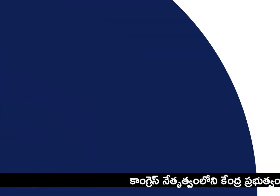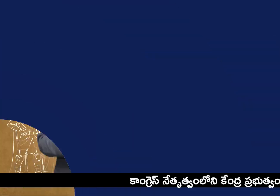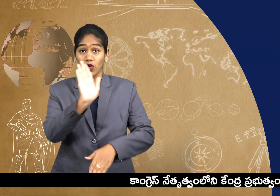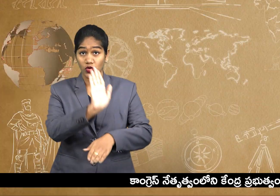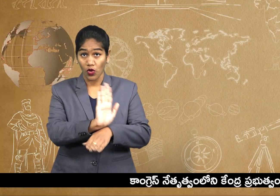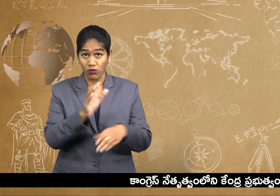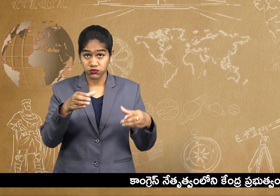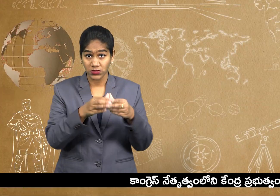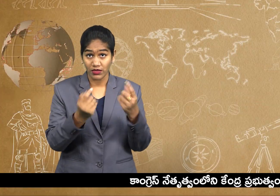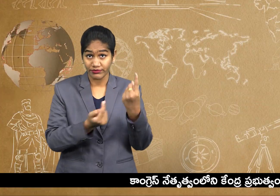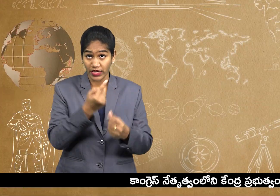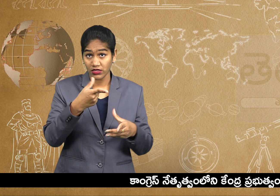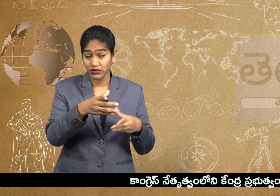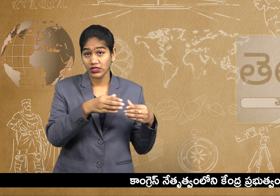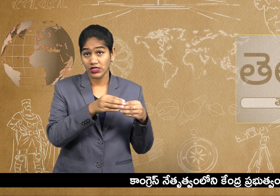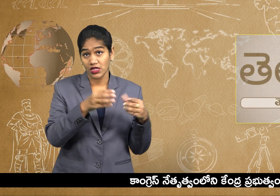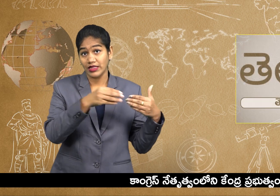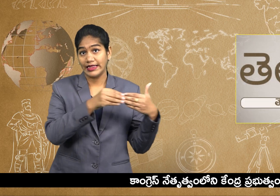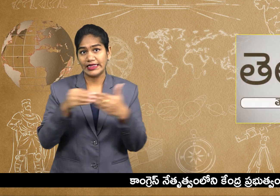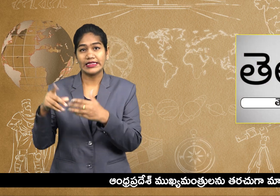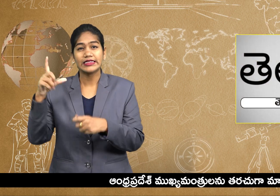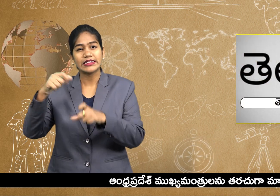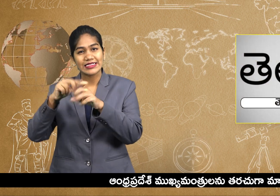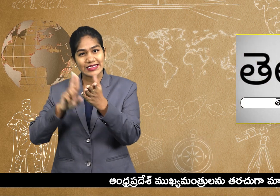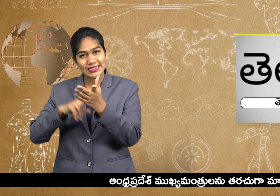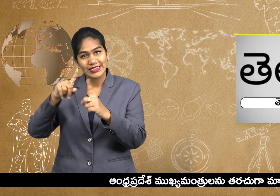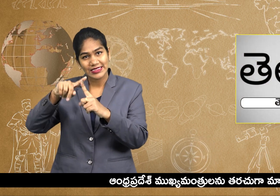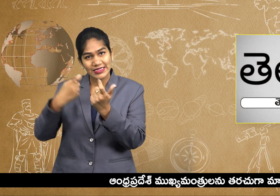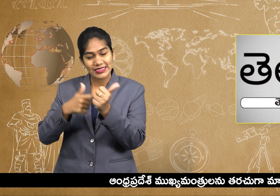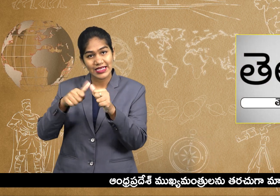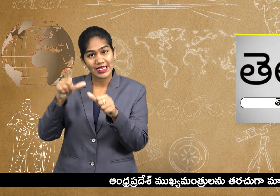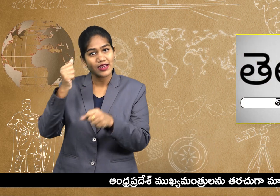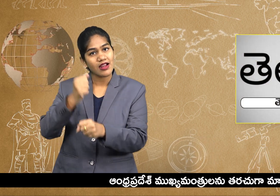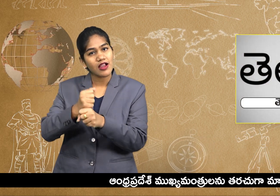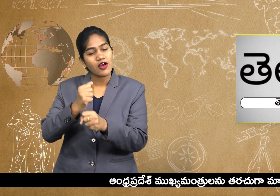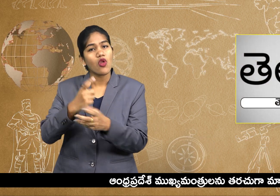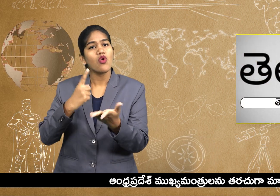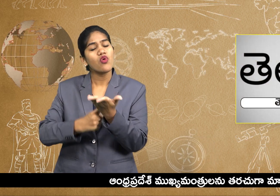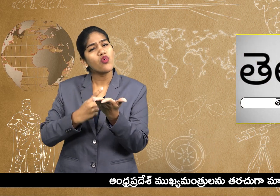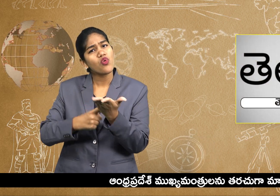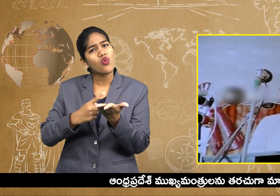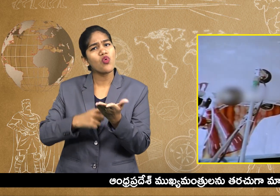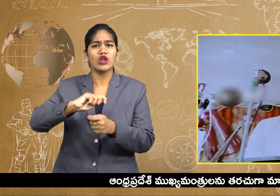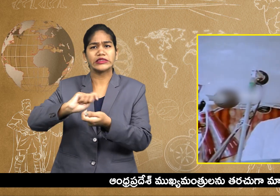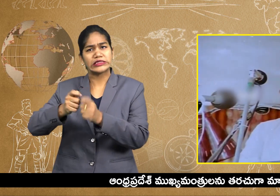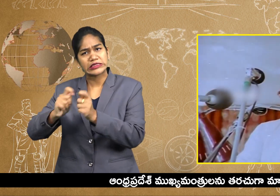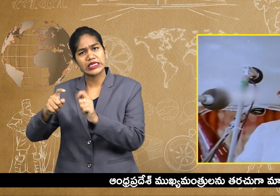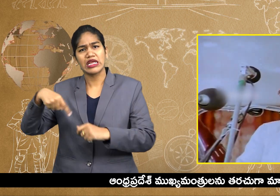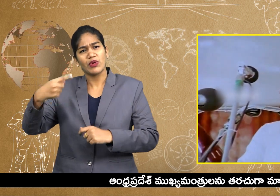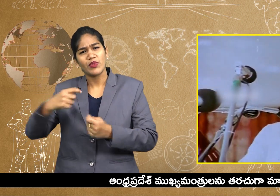కాంగ్రెస్ నేతృత్వంలోని కేంద్ర ప్రభుత్వం ఆంధ్రప్రదేశ్ ముఖ్యమంత్రులను తరచుగా మార్చారు.